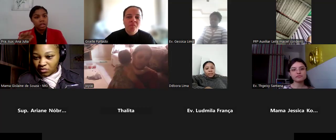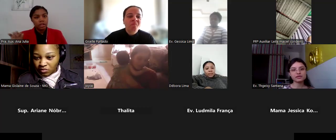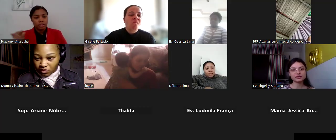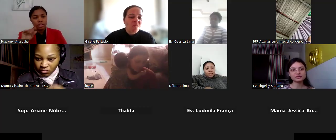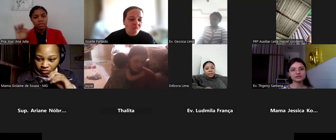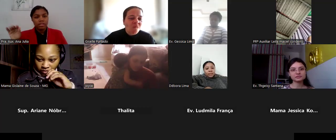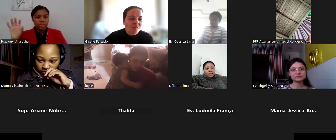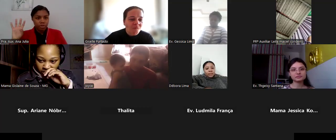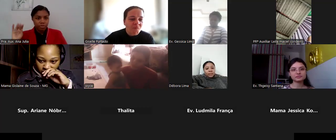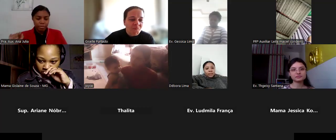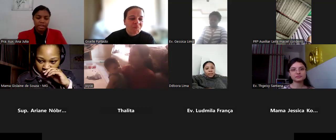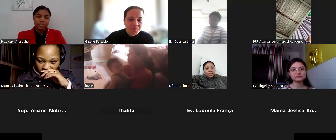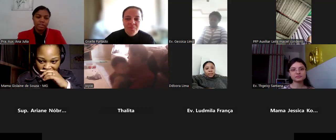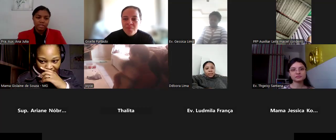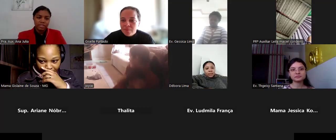a dictologia do alfabeto.